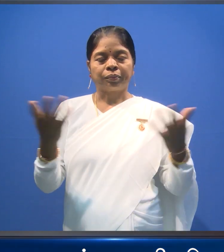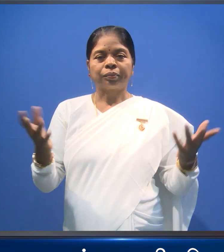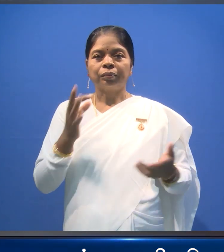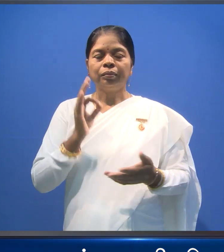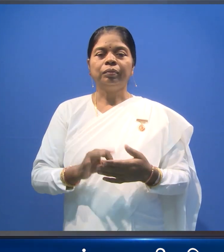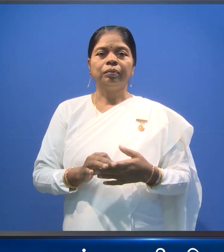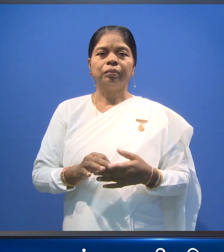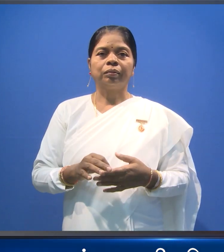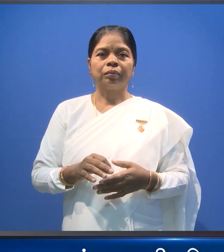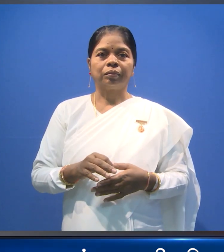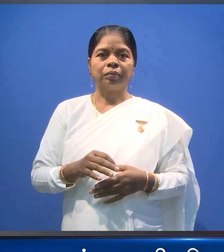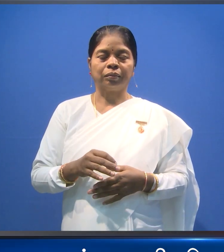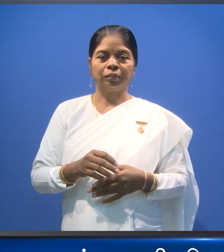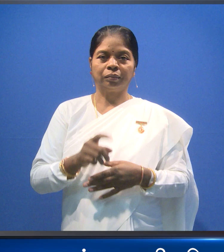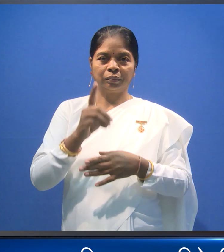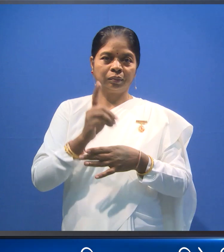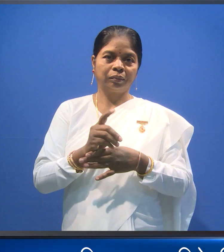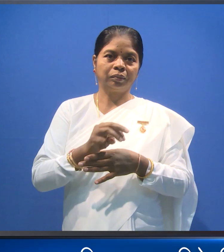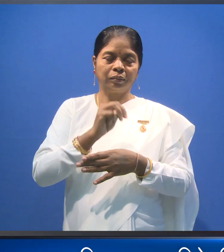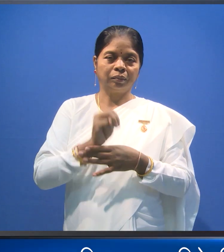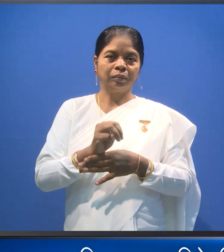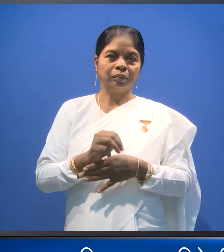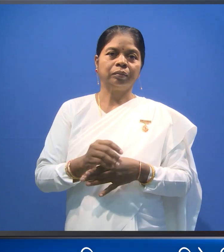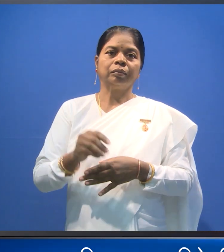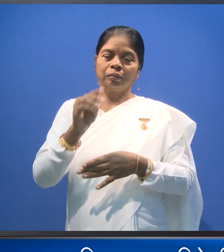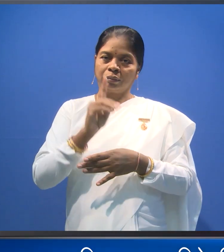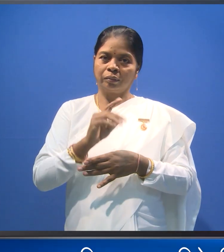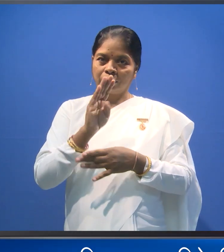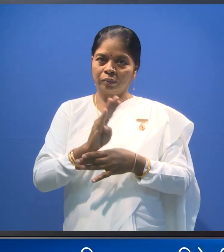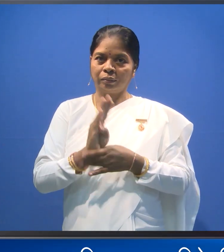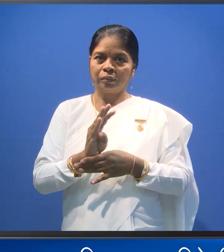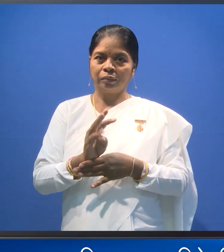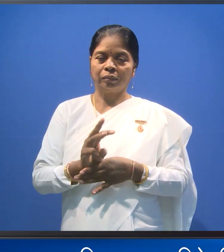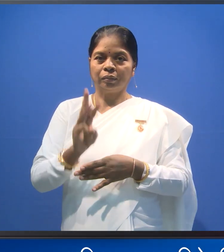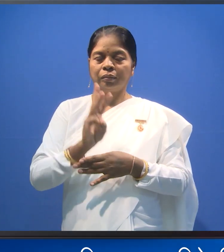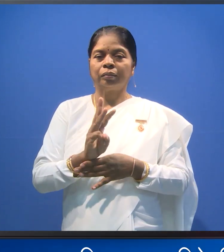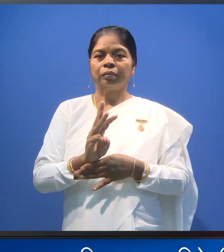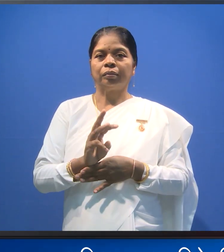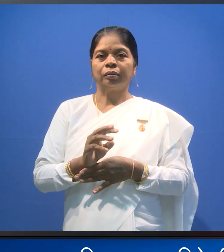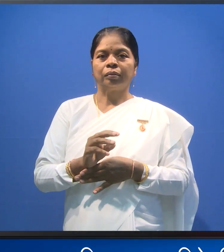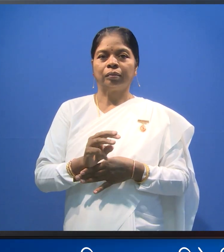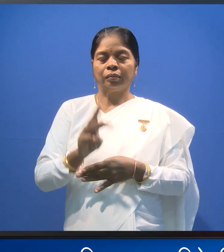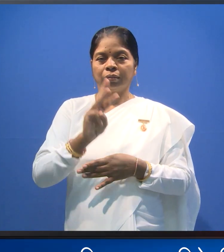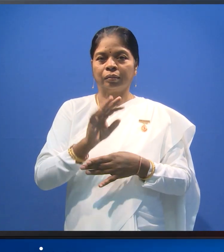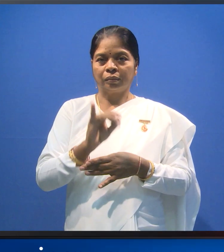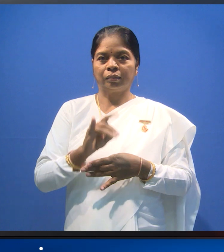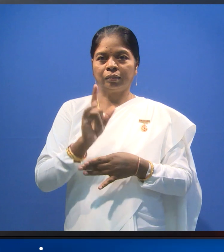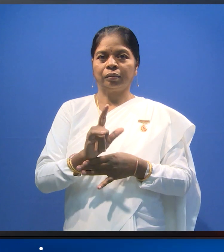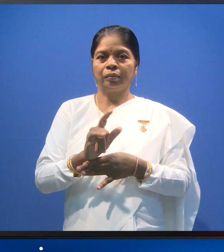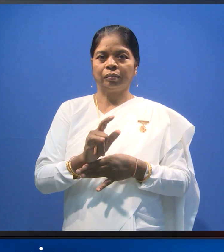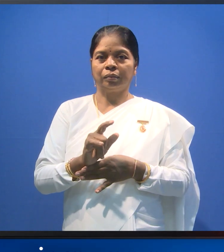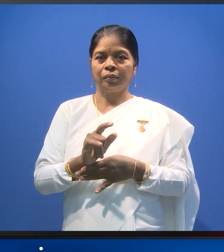गोष्टी डाक मुन्शी, भुलिया बाबा, बिरेड विशाल आहेत.